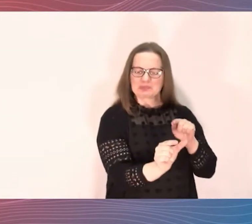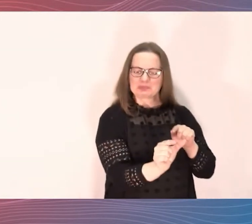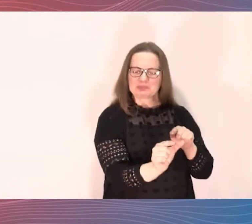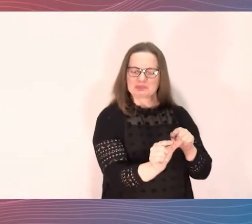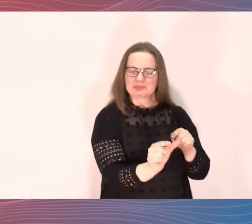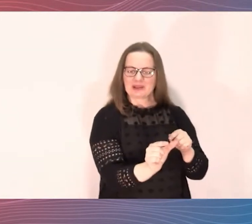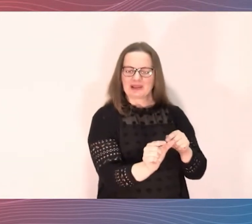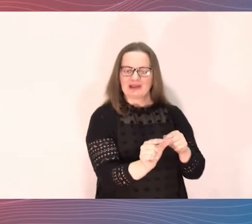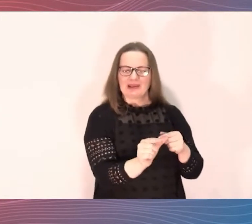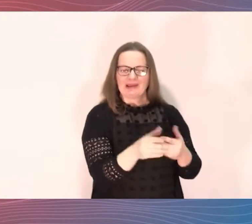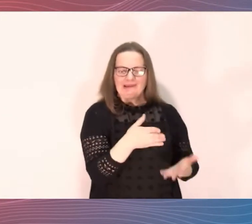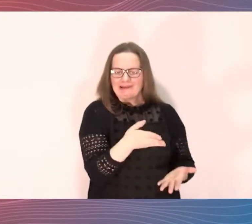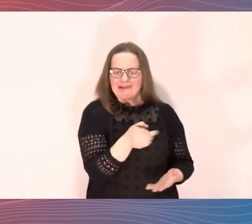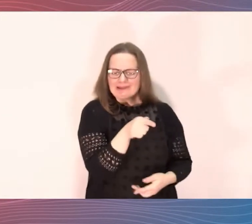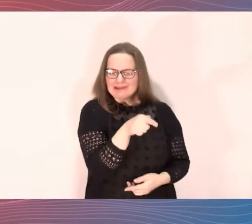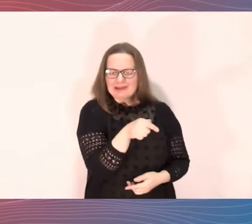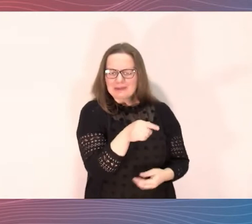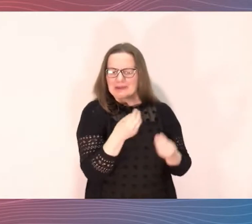que o visites. Quem é o homem?